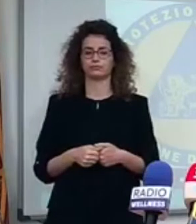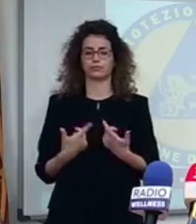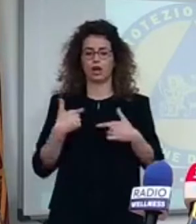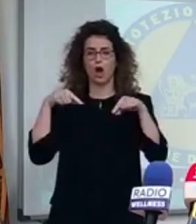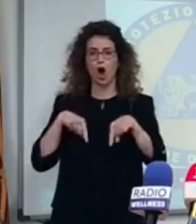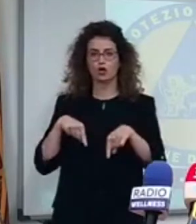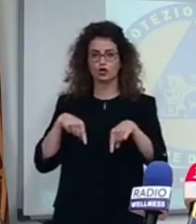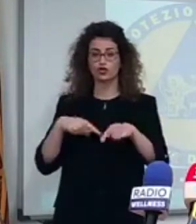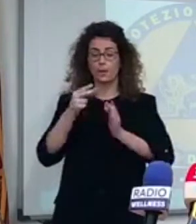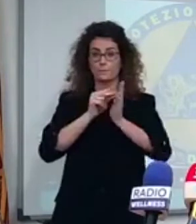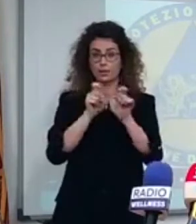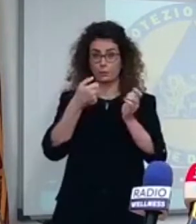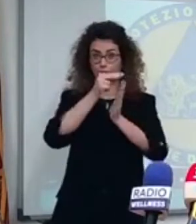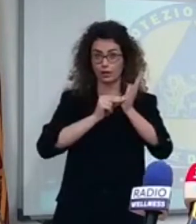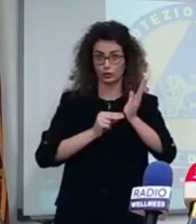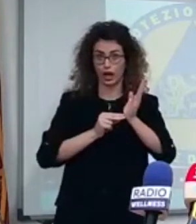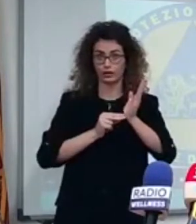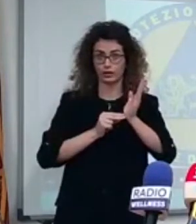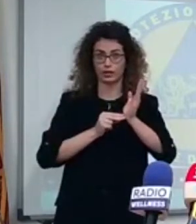Ad oggi di prenotati